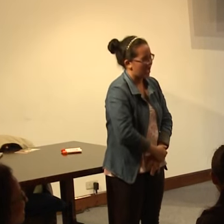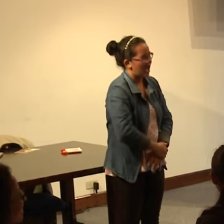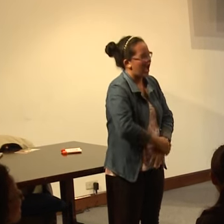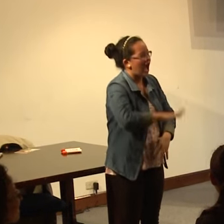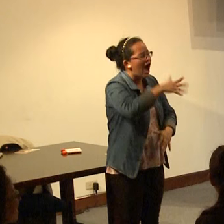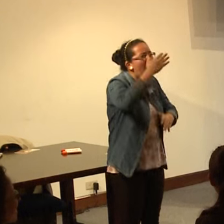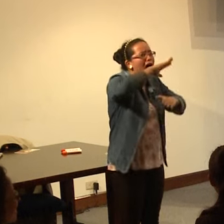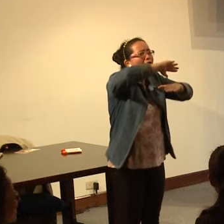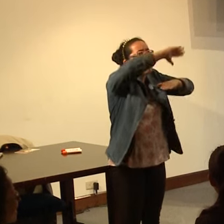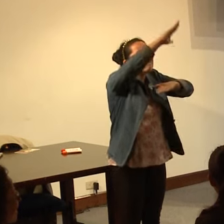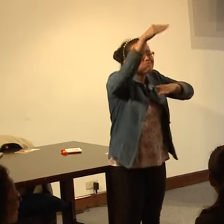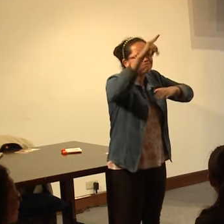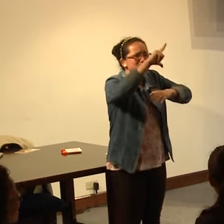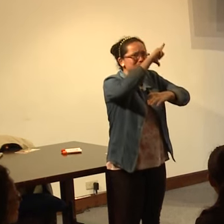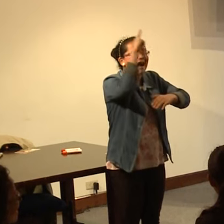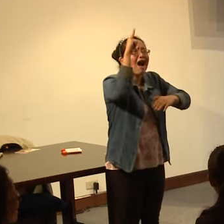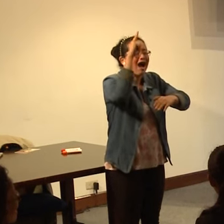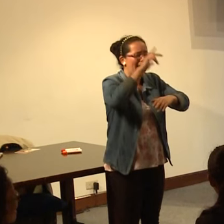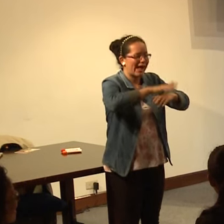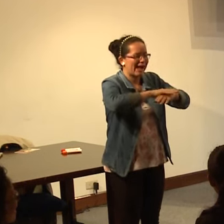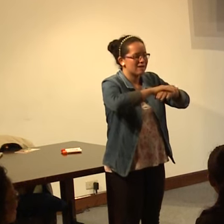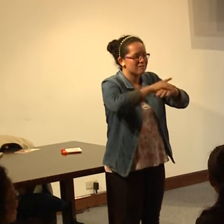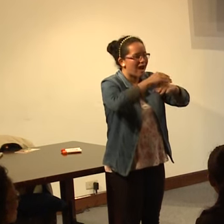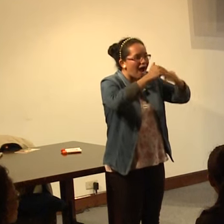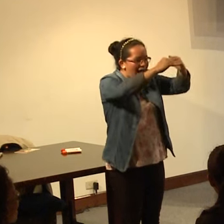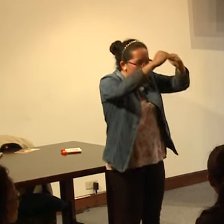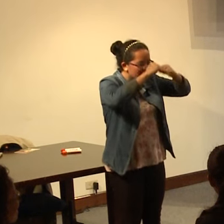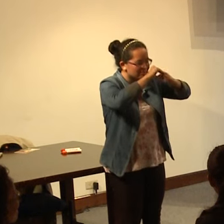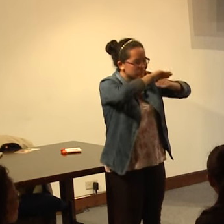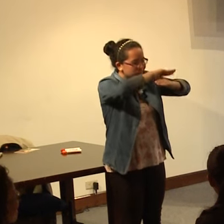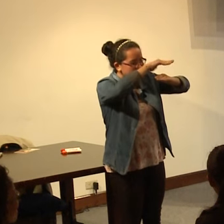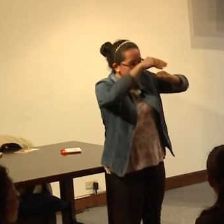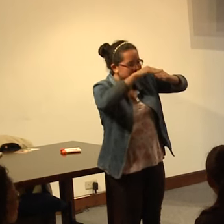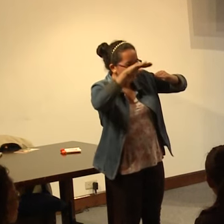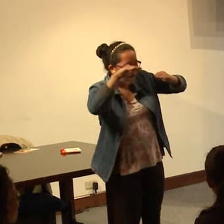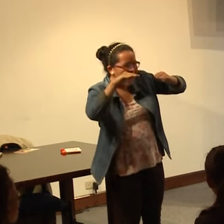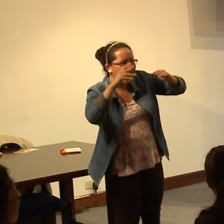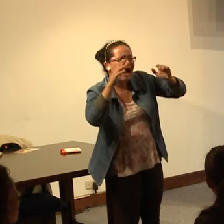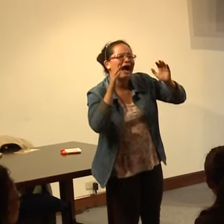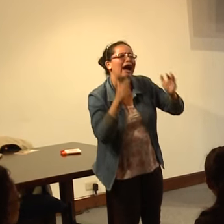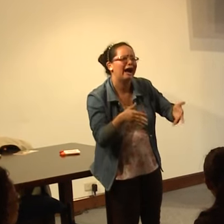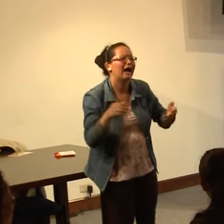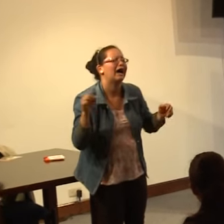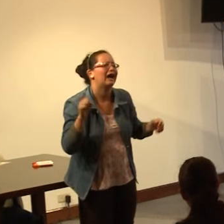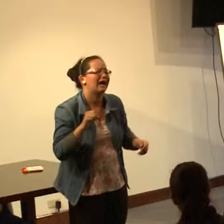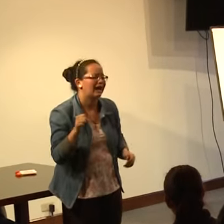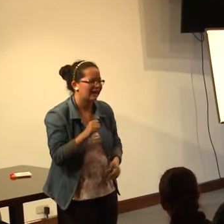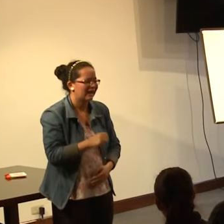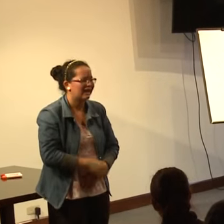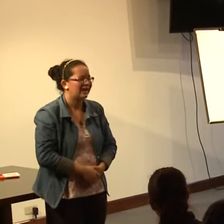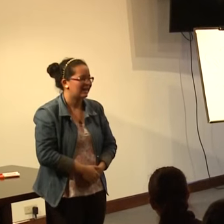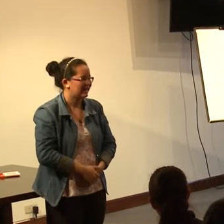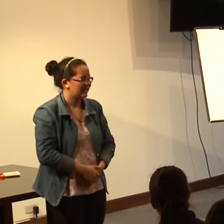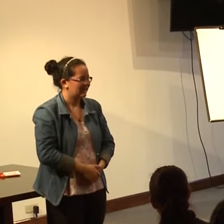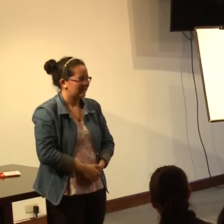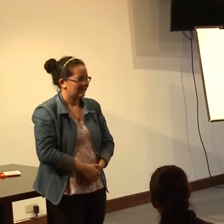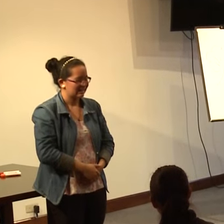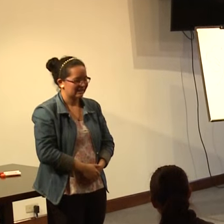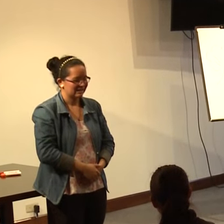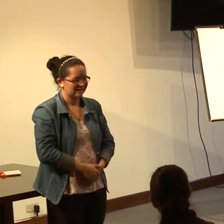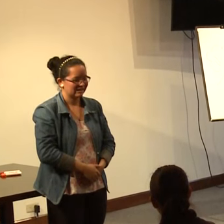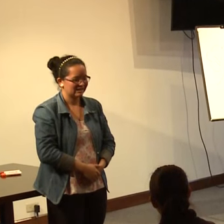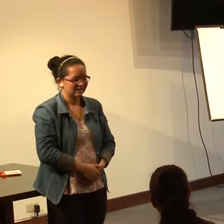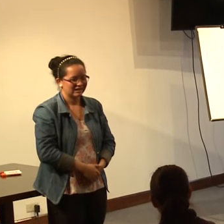¿Cierto? Allá atrás hay como una especie de animado. ¿Quieren verla? Si quieren, circúlenla. Muy